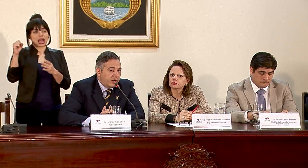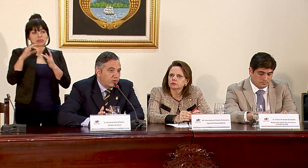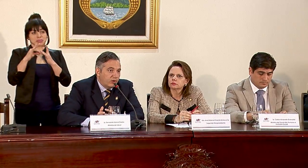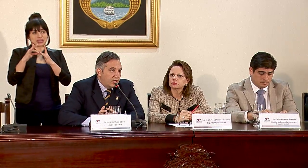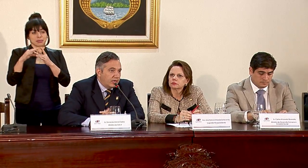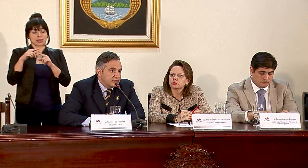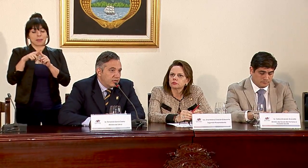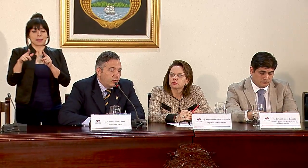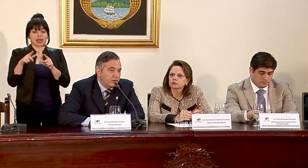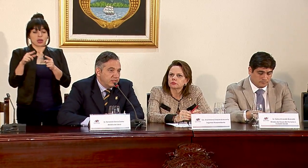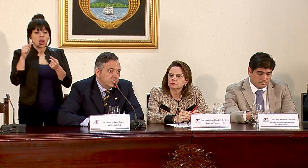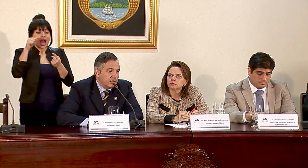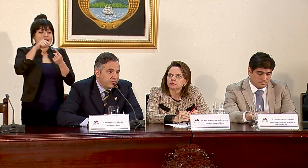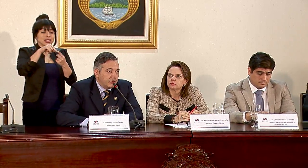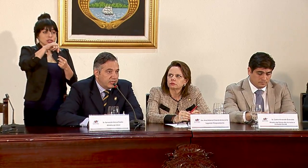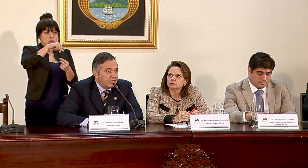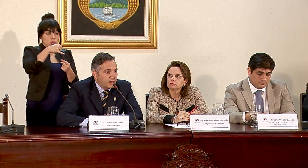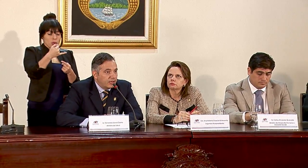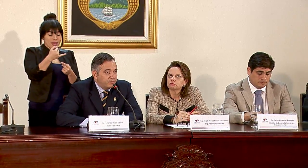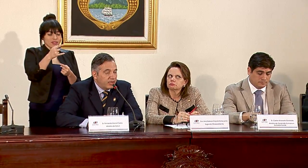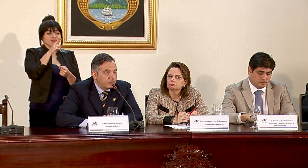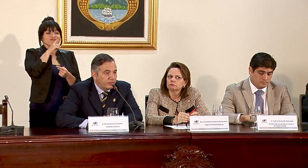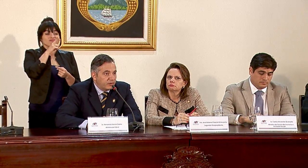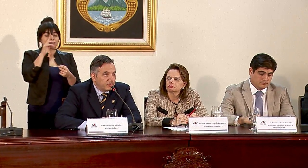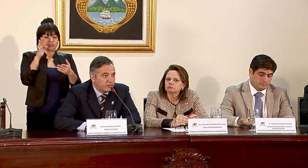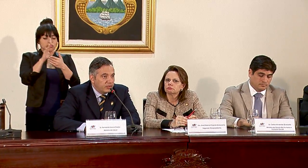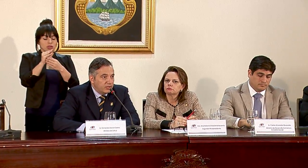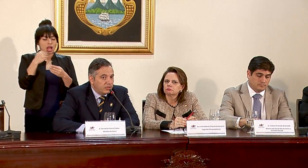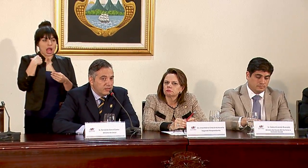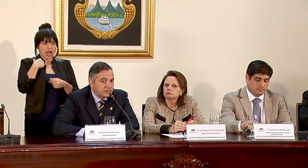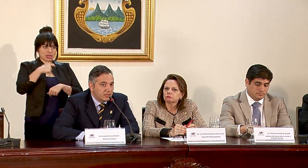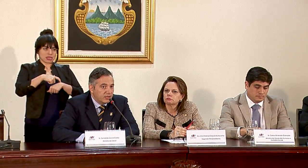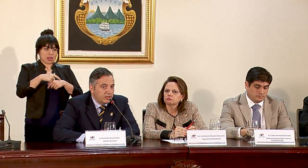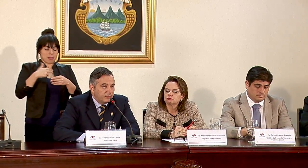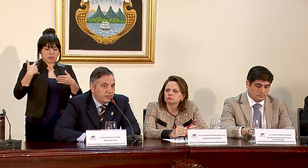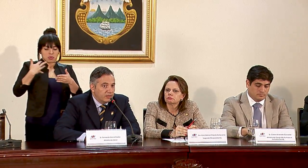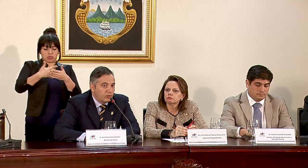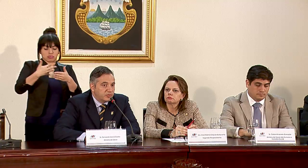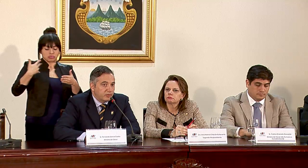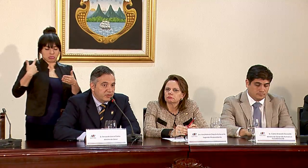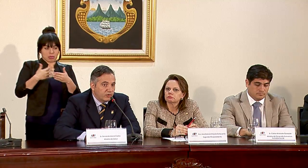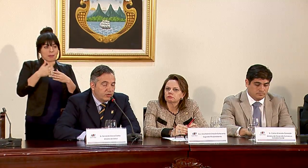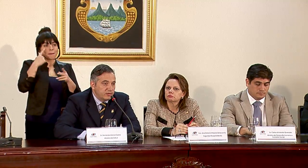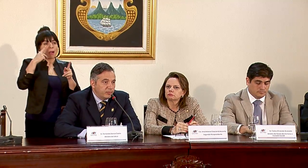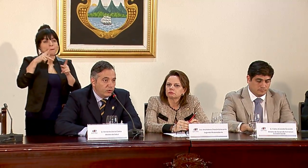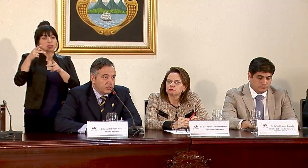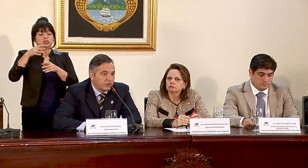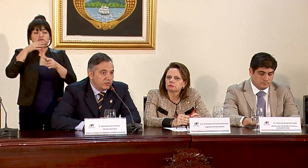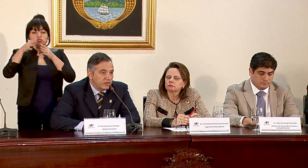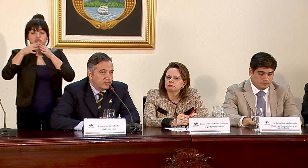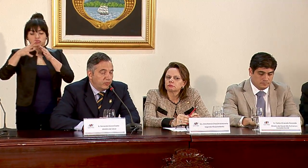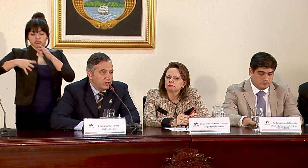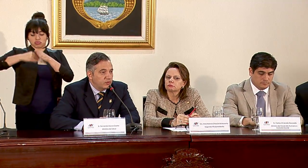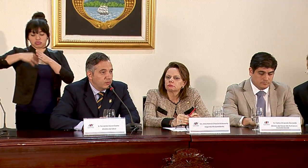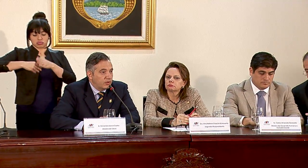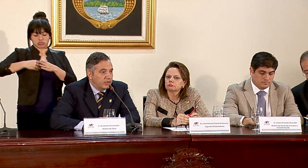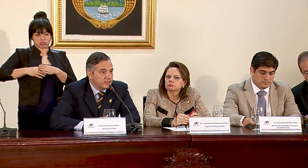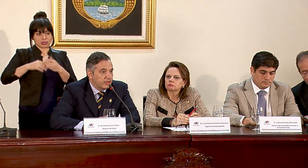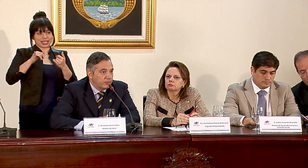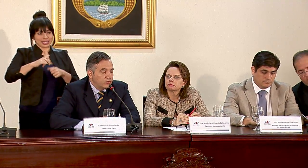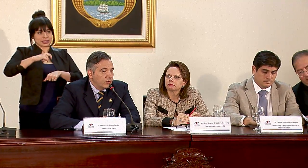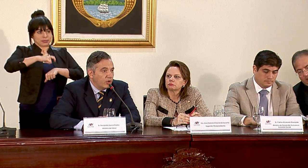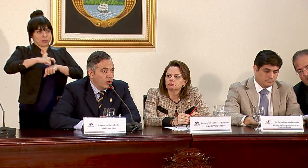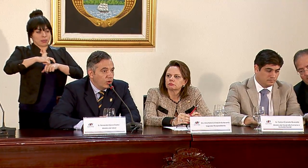Sin embargo, hasta el jueves en realidad hay plazo para recibir observaciones y por lo tanto, hasta ese momento